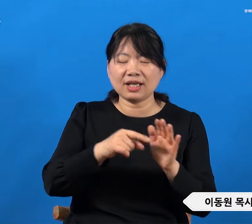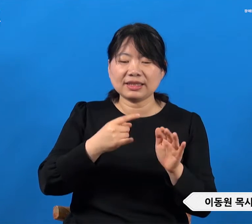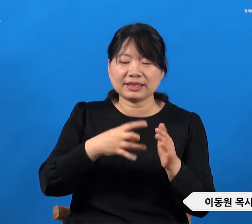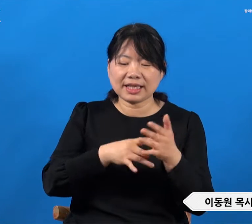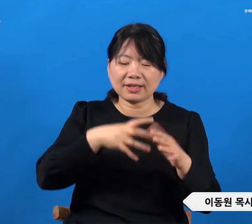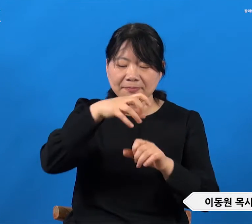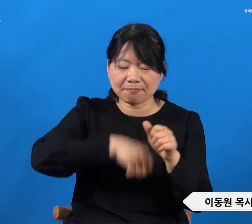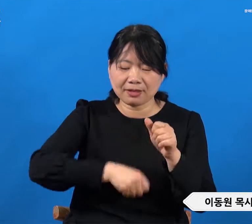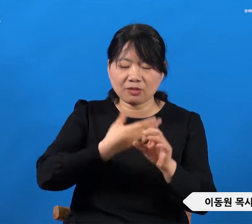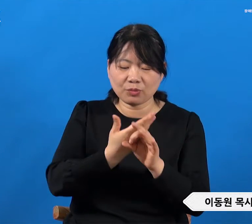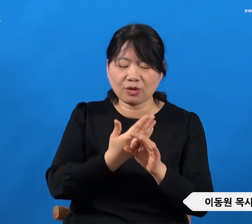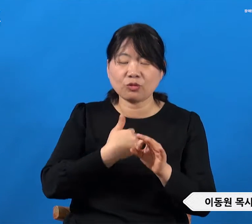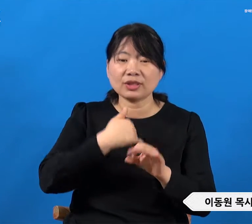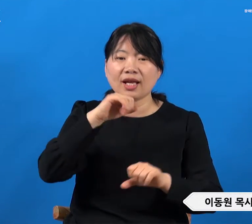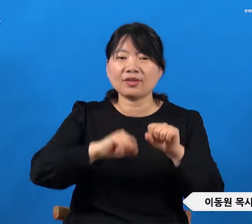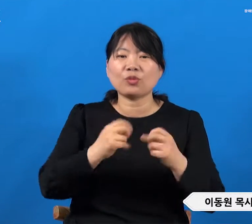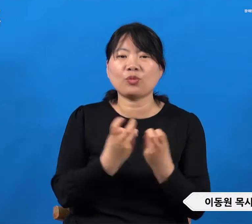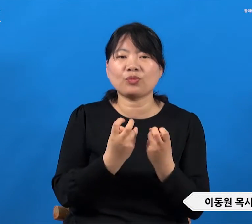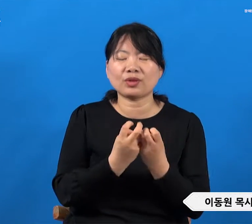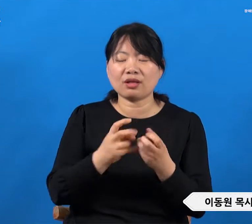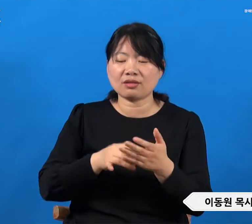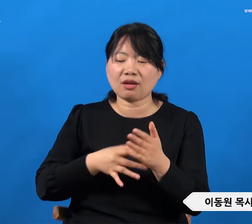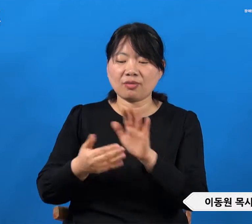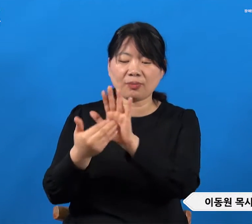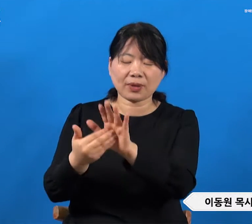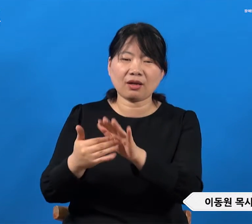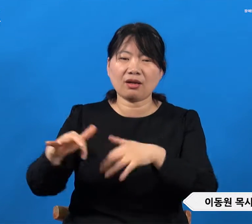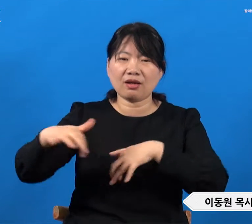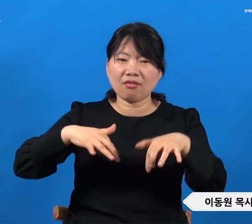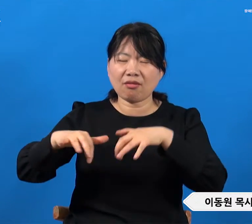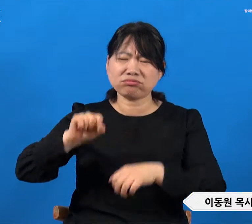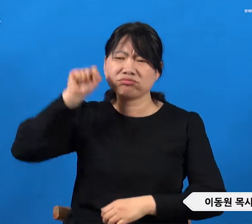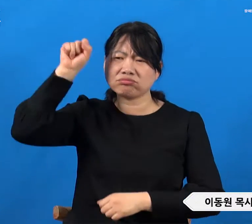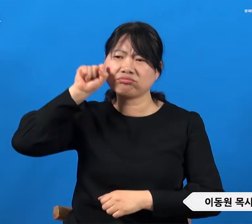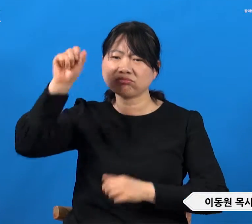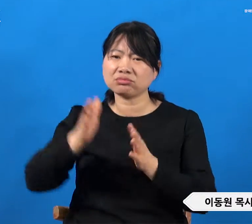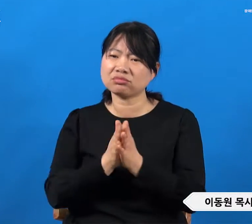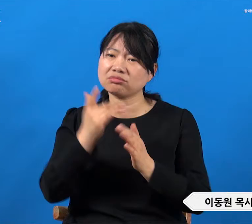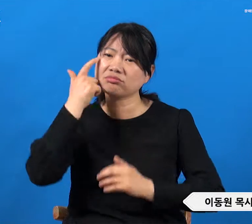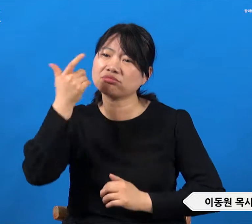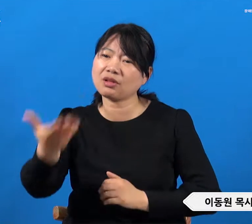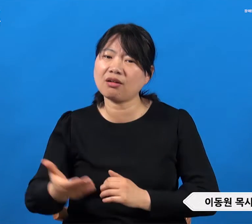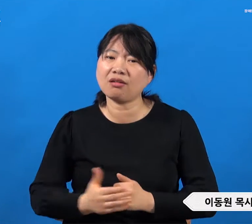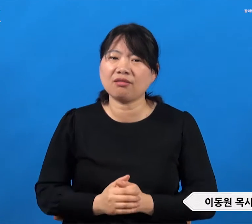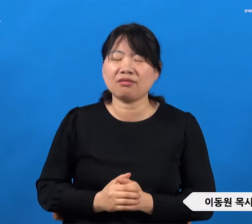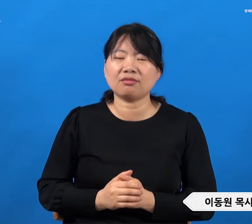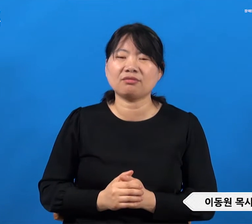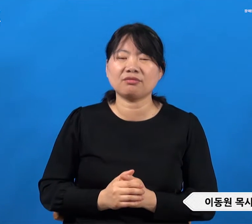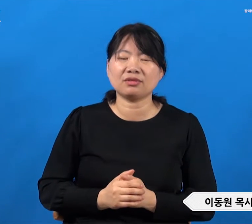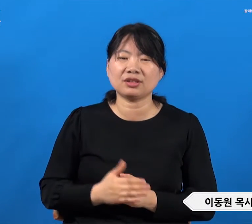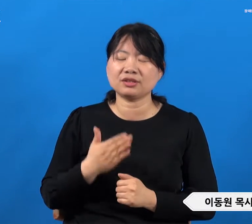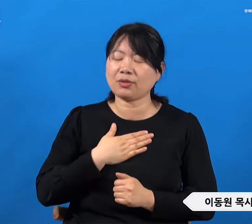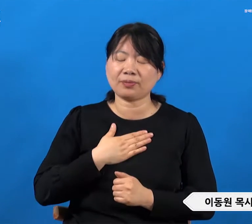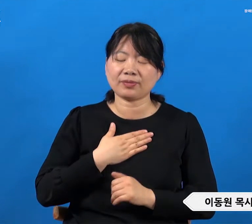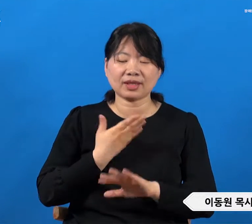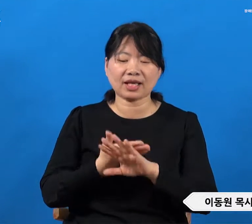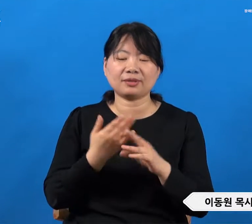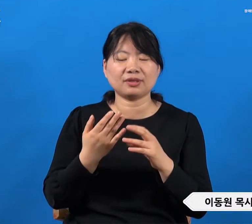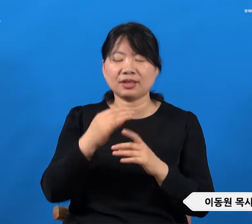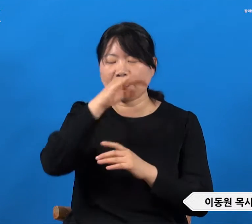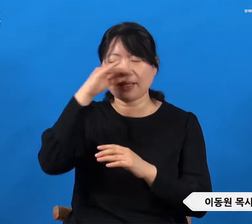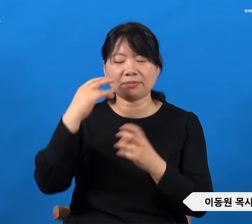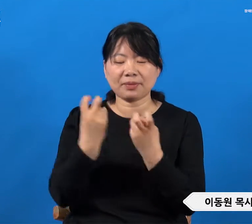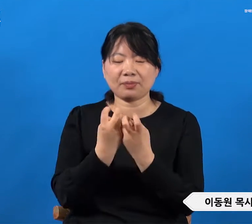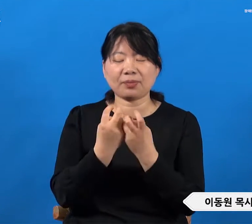우리는 어떻게 해야 할까요? 세금을 거부하고 거리에 나가서 투쟁을 시작할까요? 저는 그것은 바른